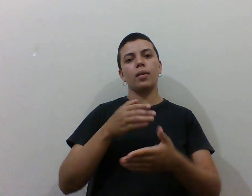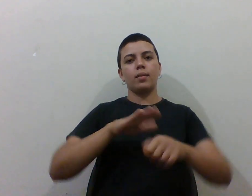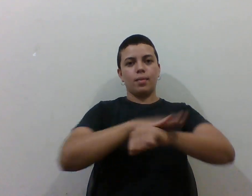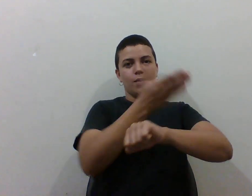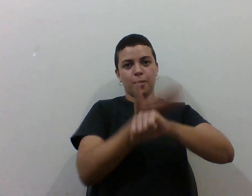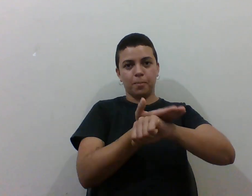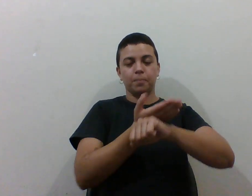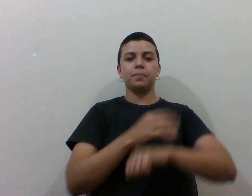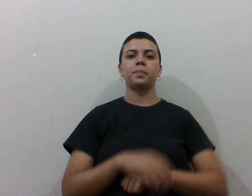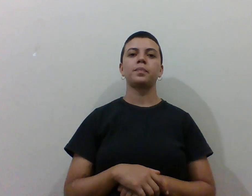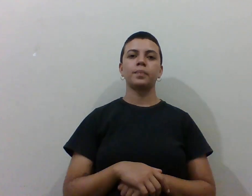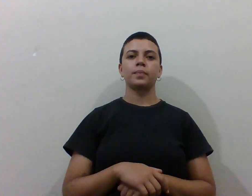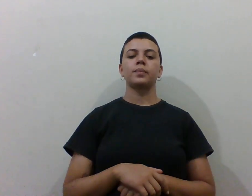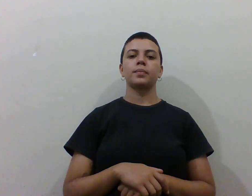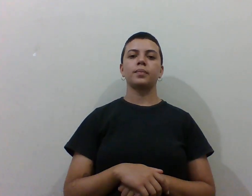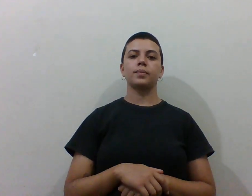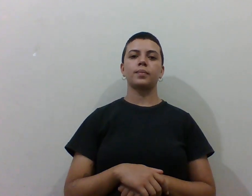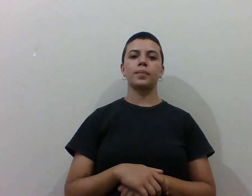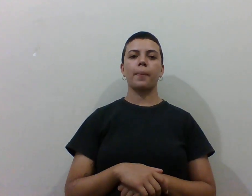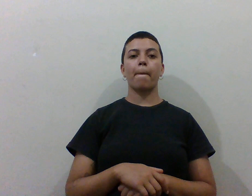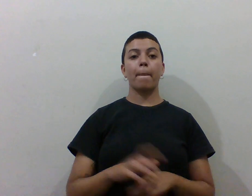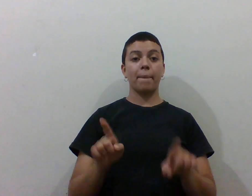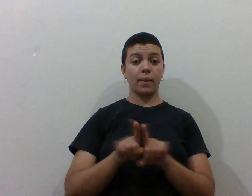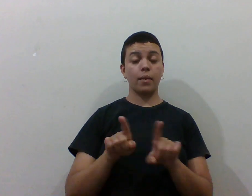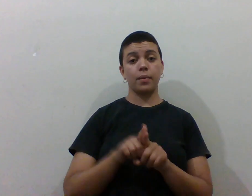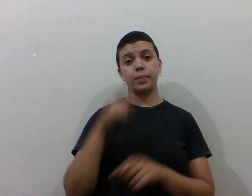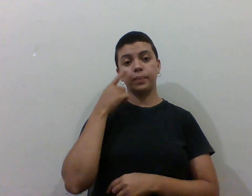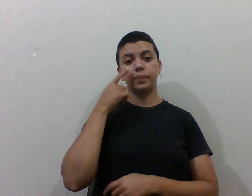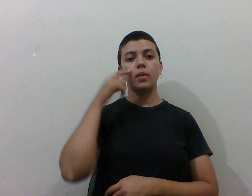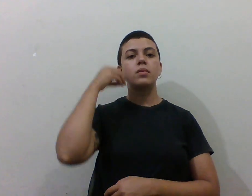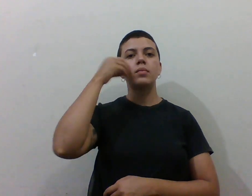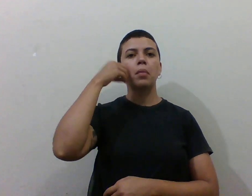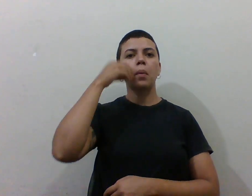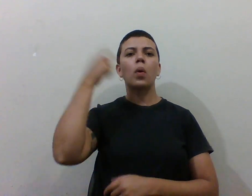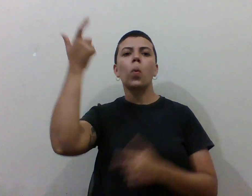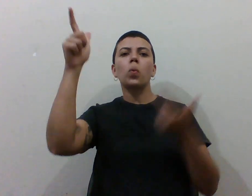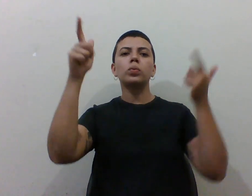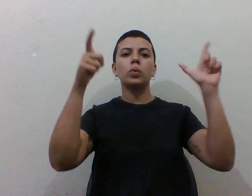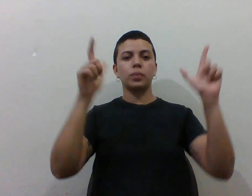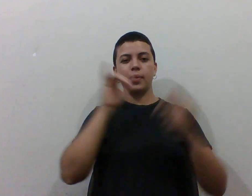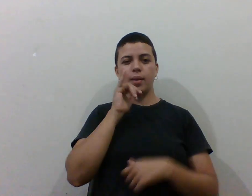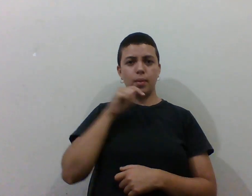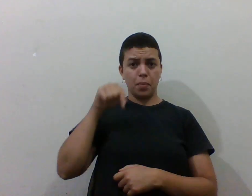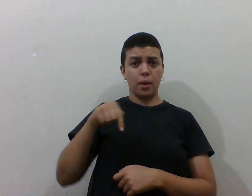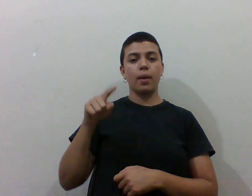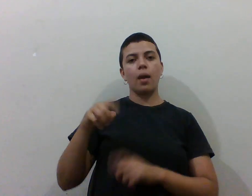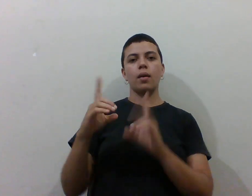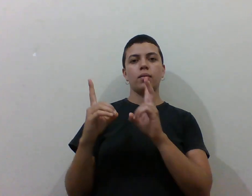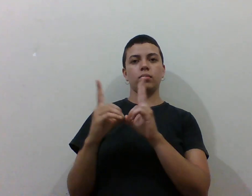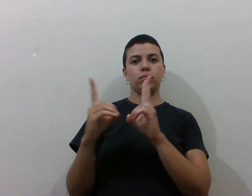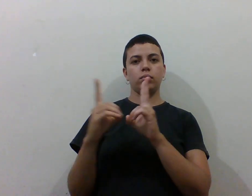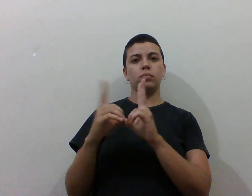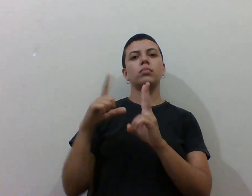observar outras experiências que foram premiadas ou aqui na UFRN nós temos o centro de referência de direitos humanos Marcos